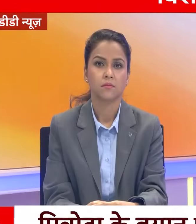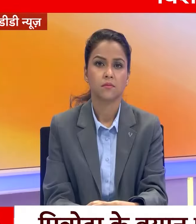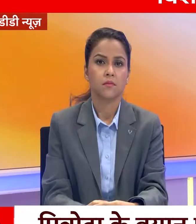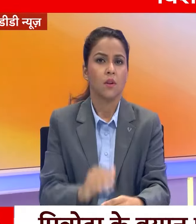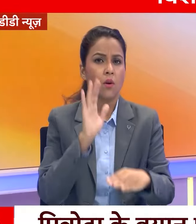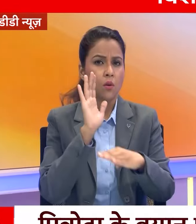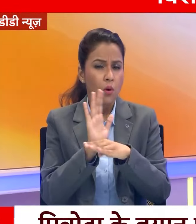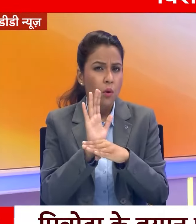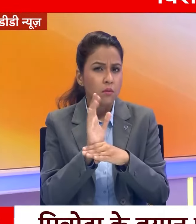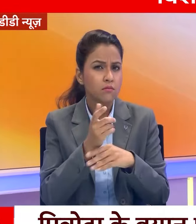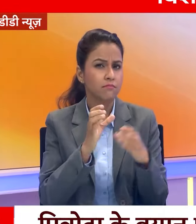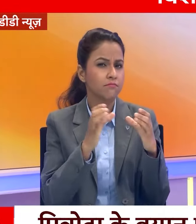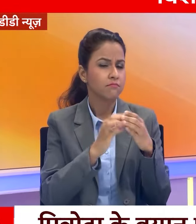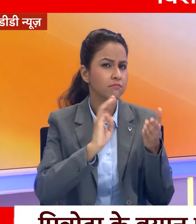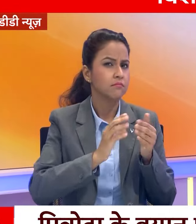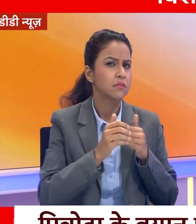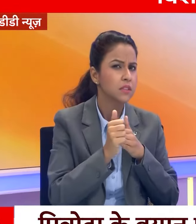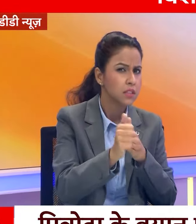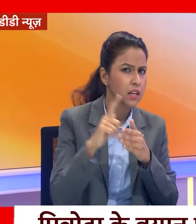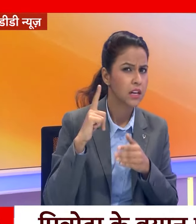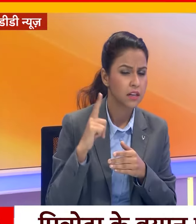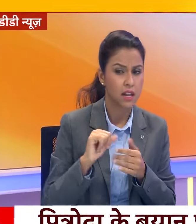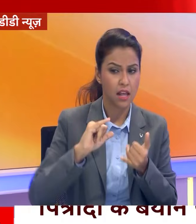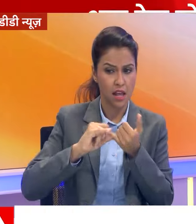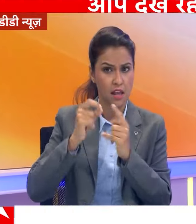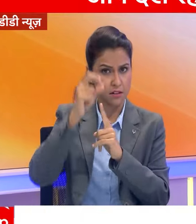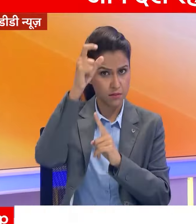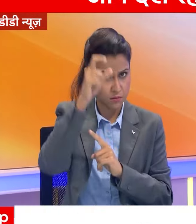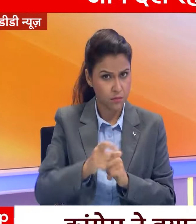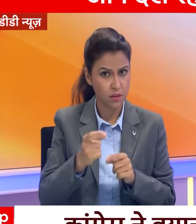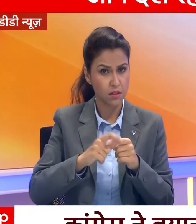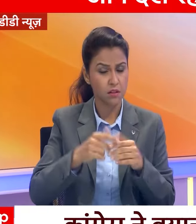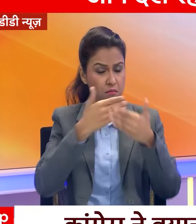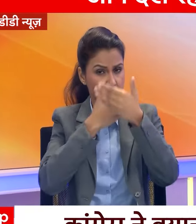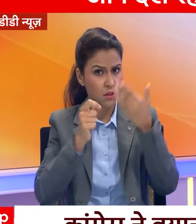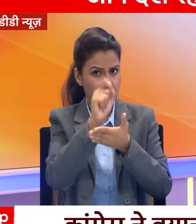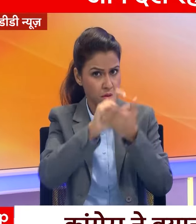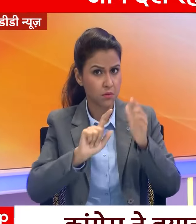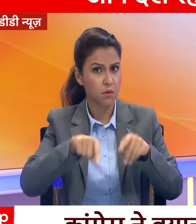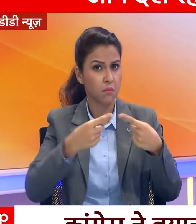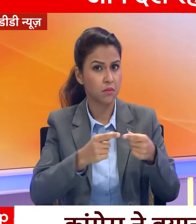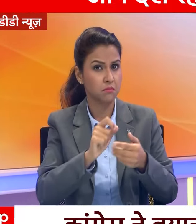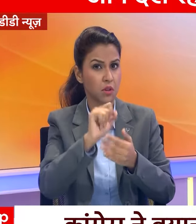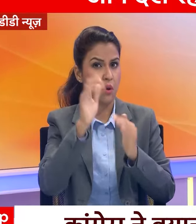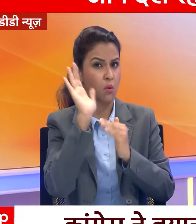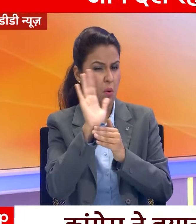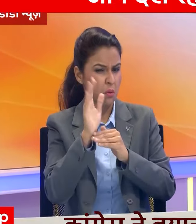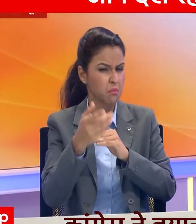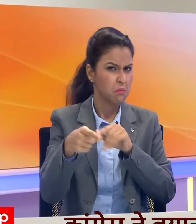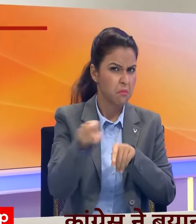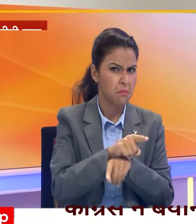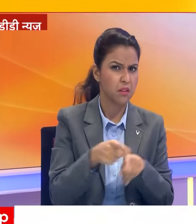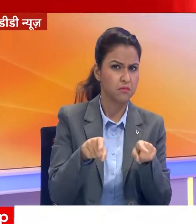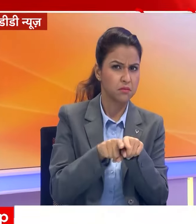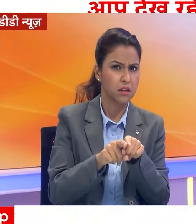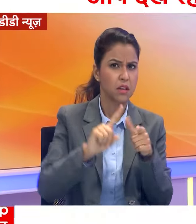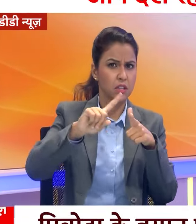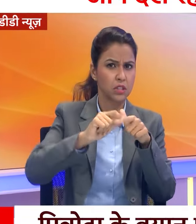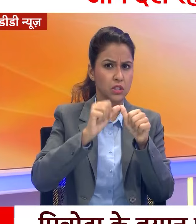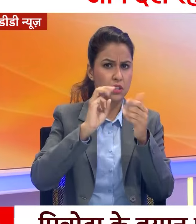कांग्रेस नेता सैम पित्रोदा द्वारा दिए गए नस्लवादी टिप्पणी के बाद कांग्रेस बैकफुट पर नजर आ रही है कांग्रेस नेता